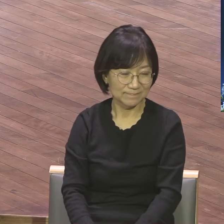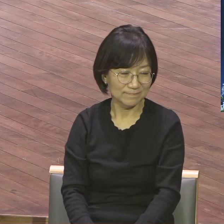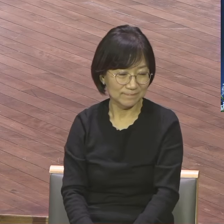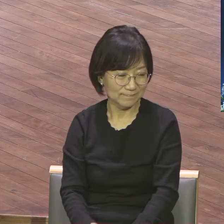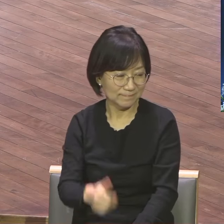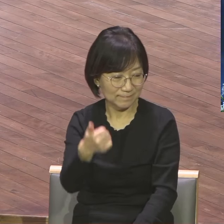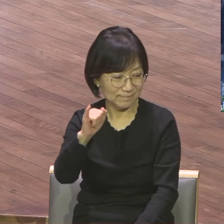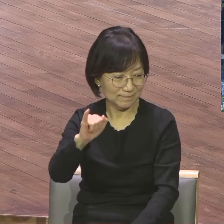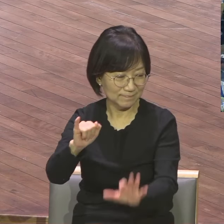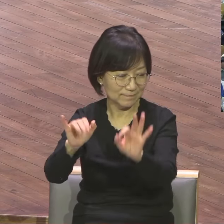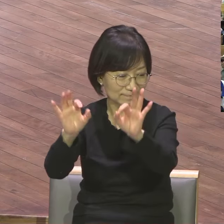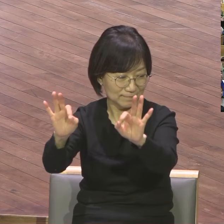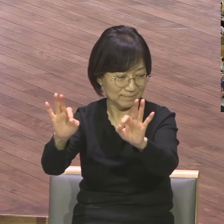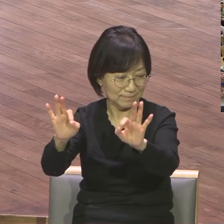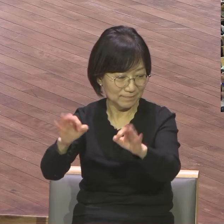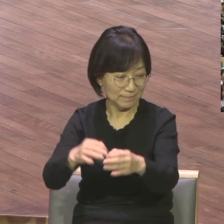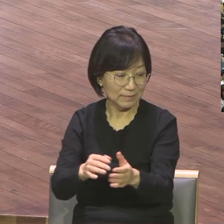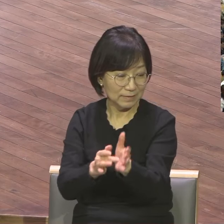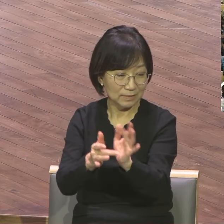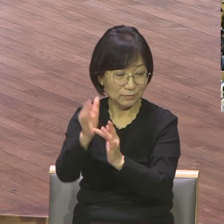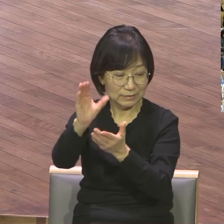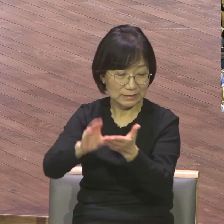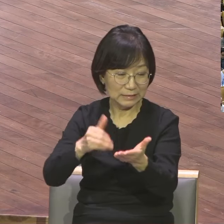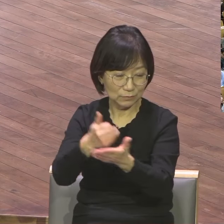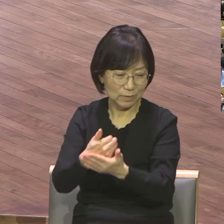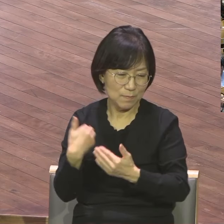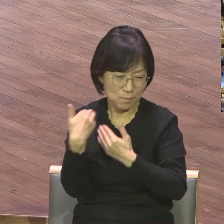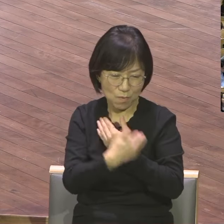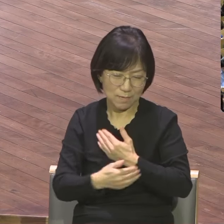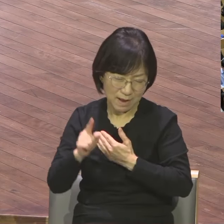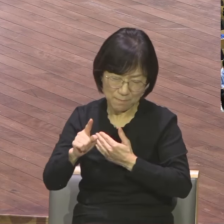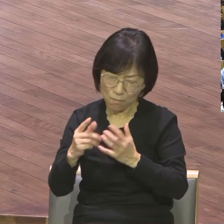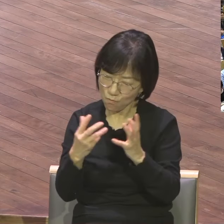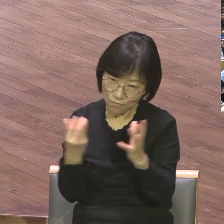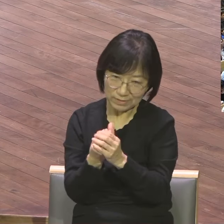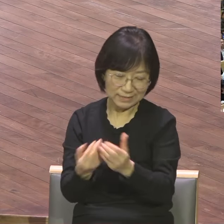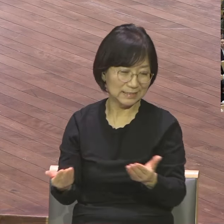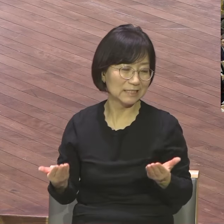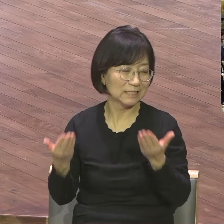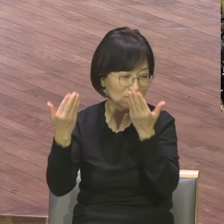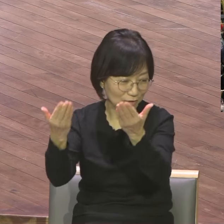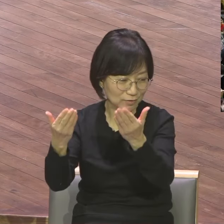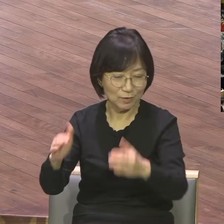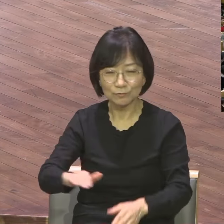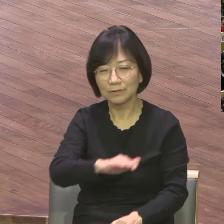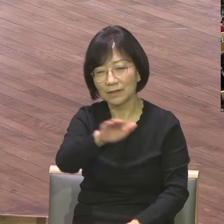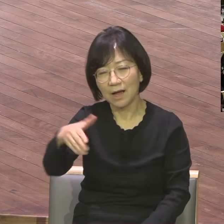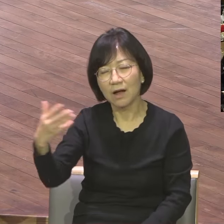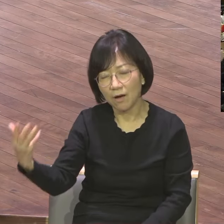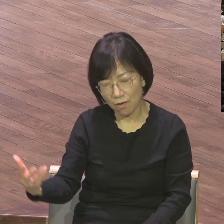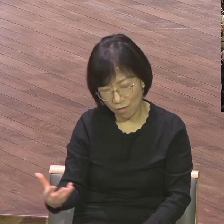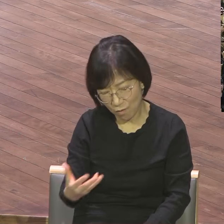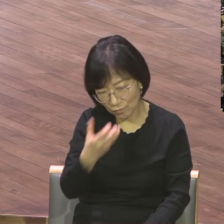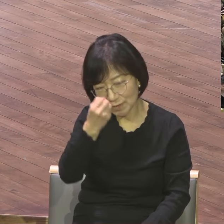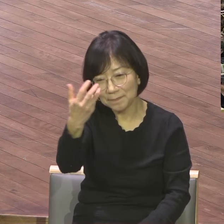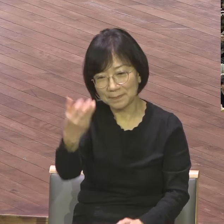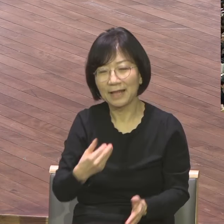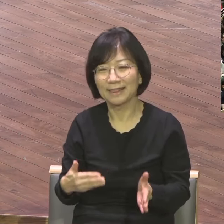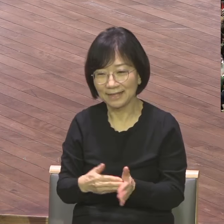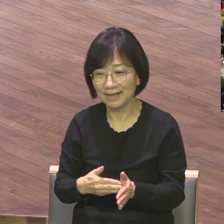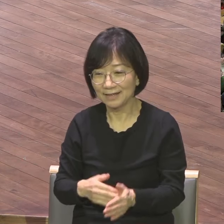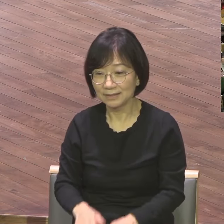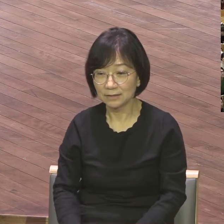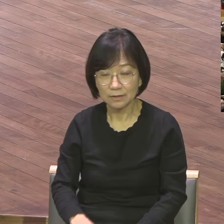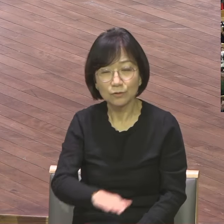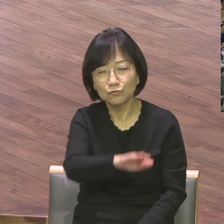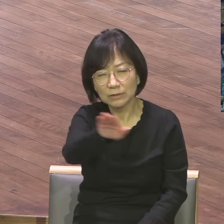10절에도 이 뜻을 따라 예수 그리스도의 몸을 단번에 드리심으로 말미암아 우리가 거룩함을 얻었노라. 우리 어떻게